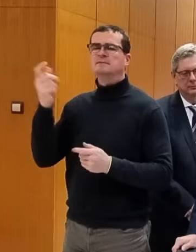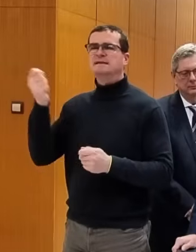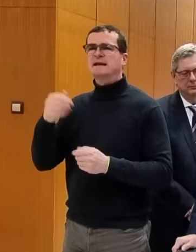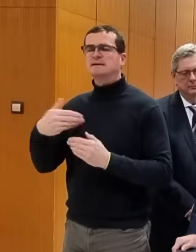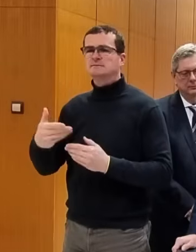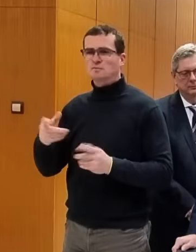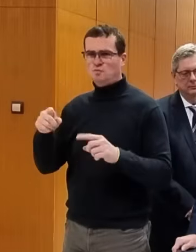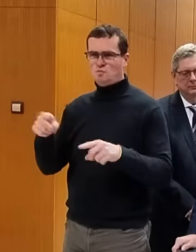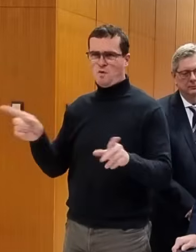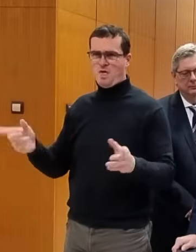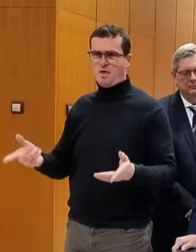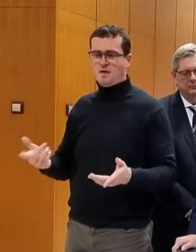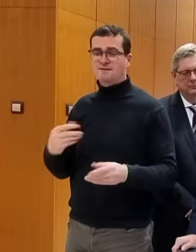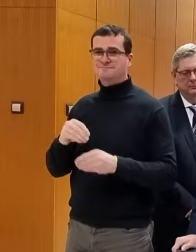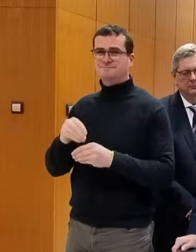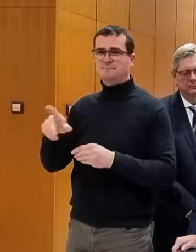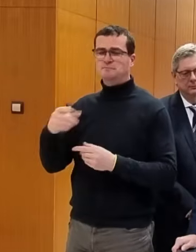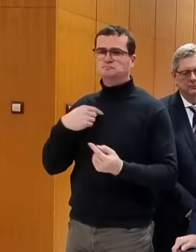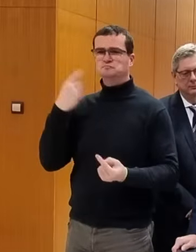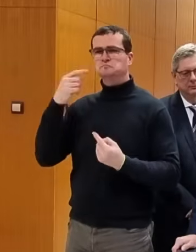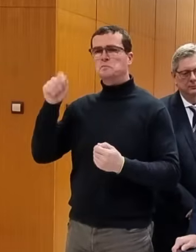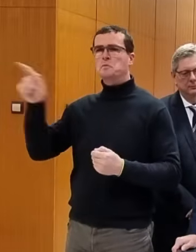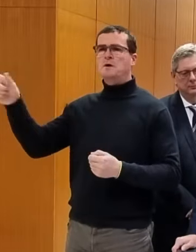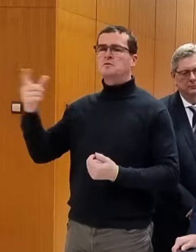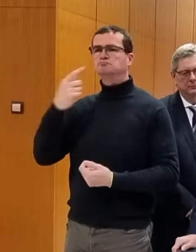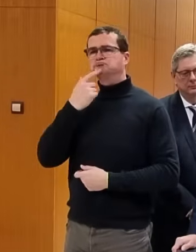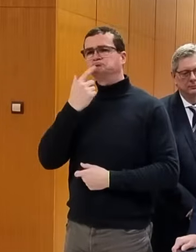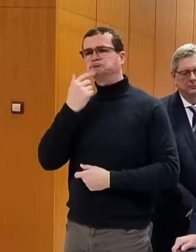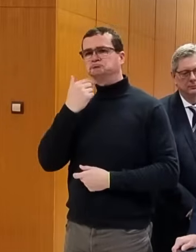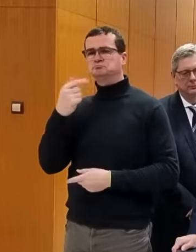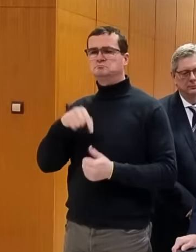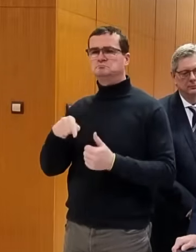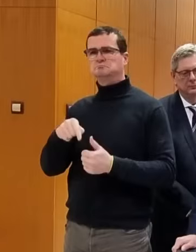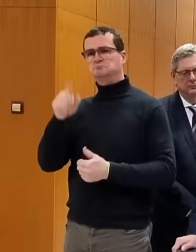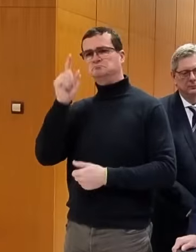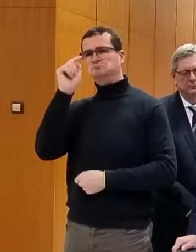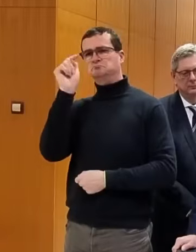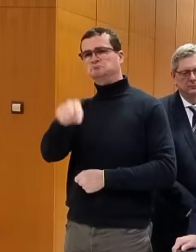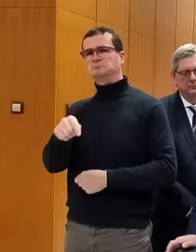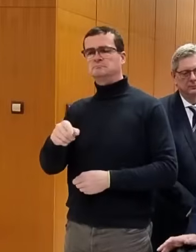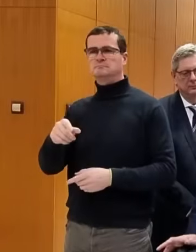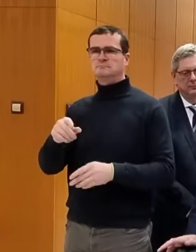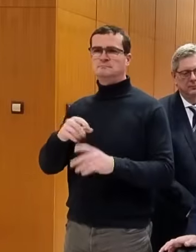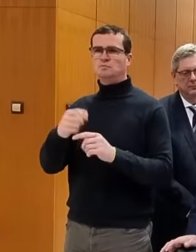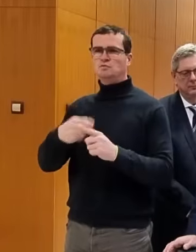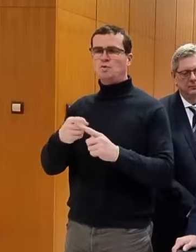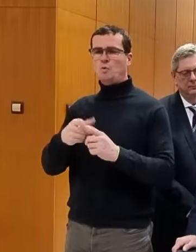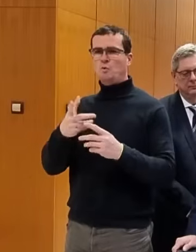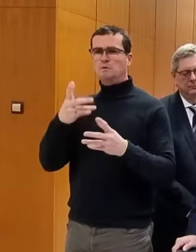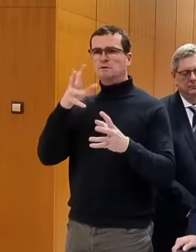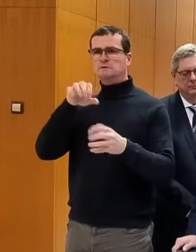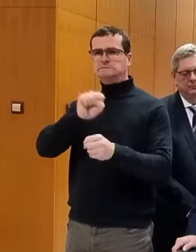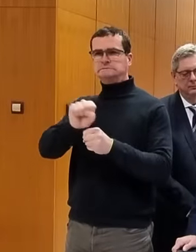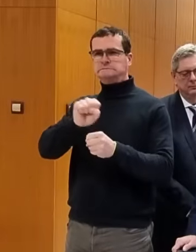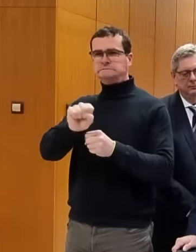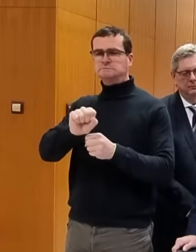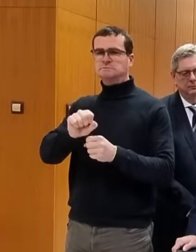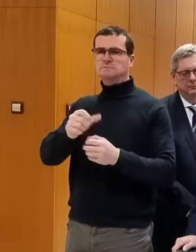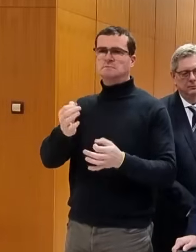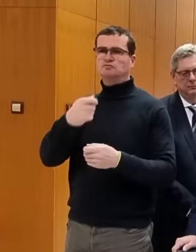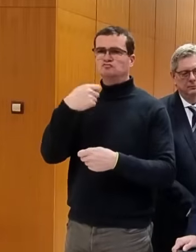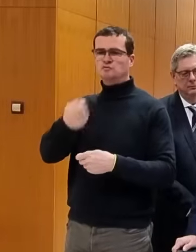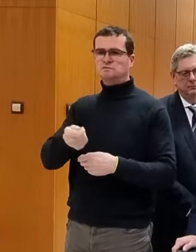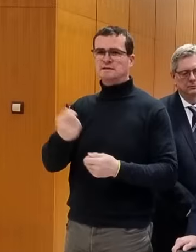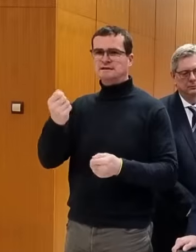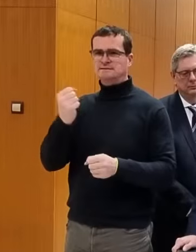práva? No nula. Je to na tom, na čom si zmyslí prokurátor, ako chce niekoho aspoň trošku vymučiť, či z neho niečo nevypadne v